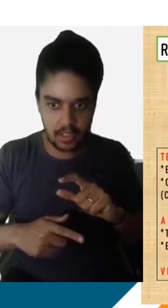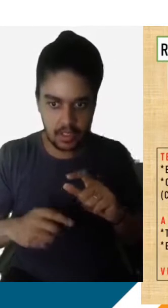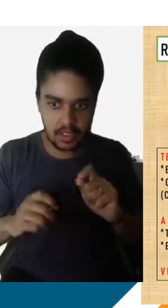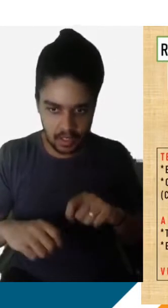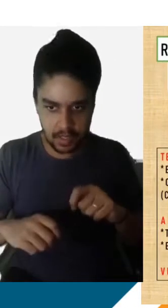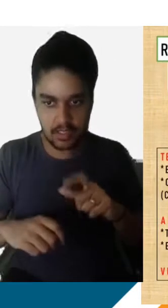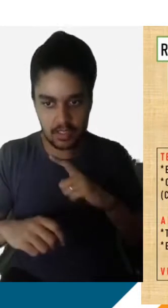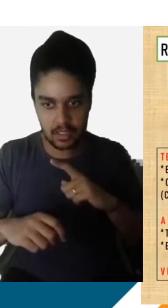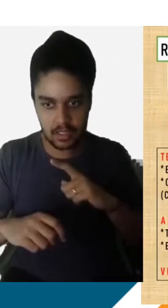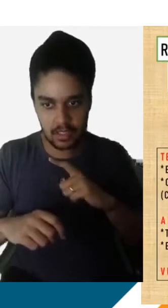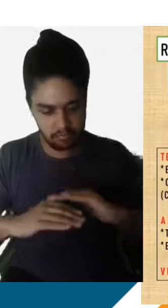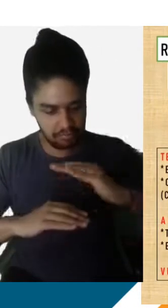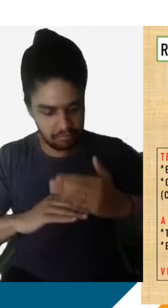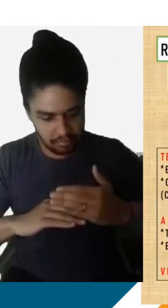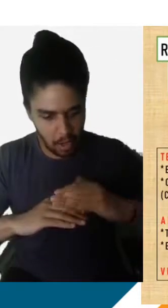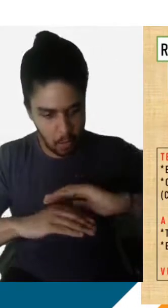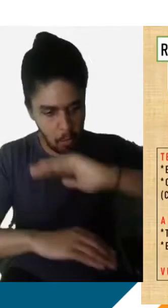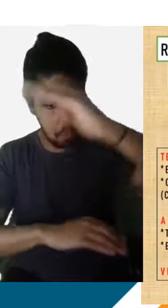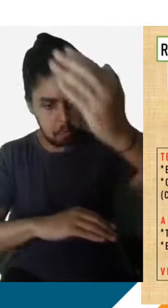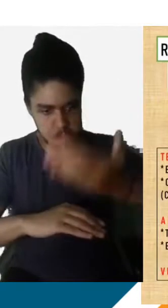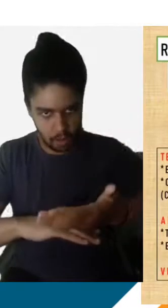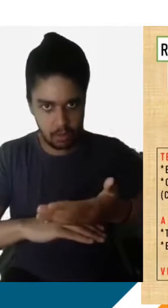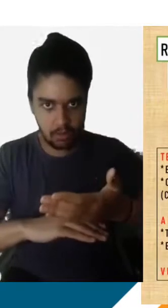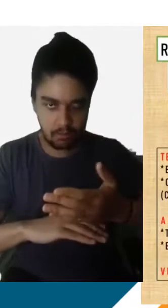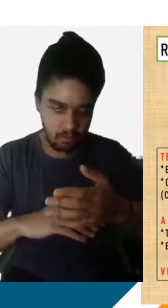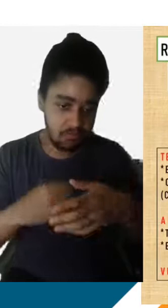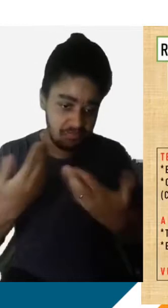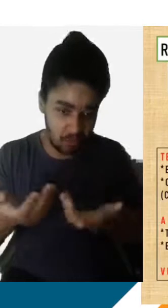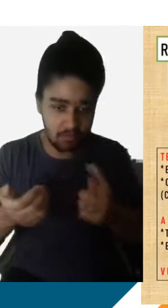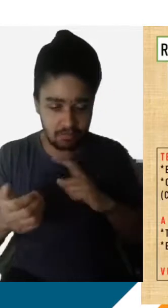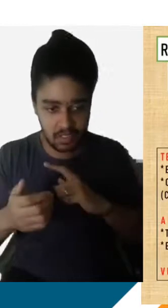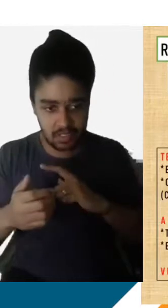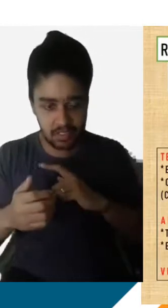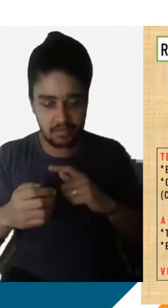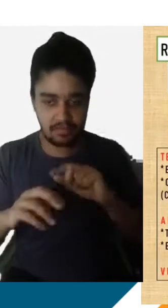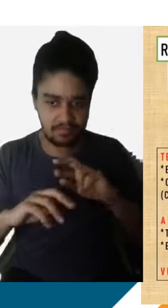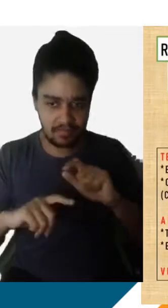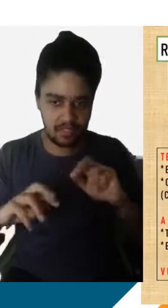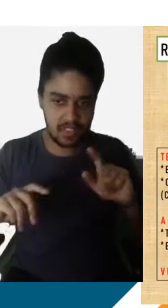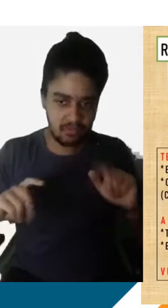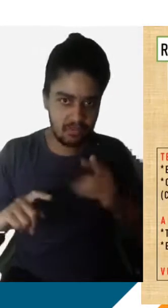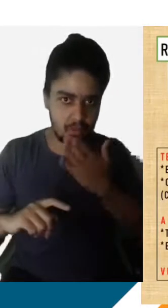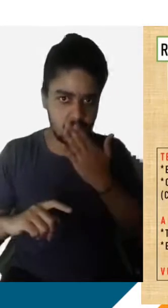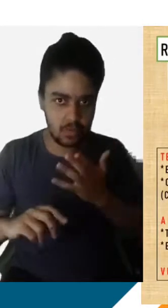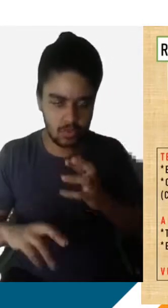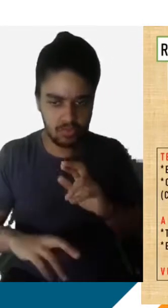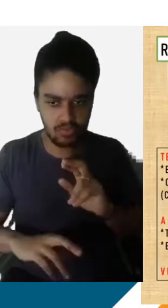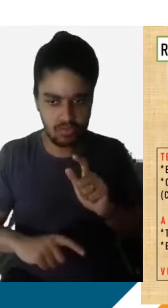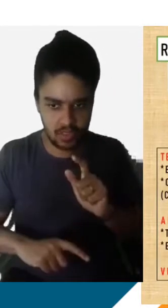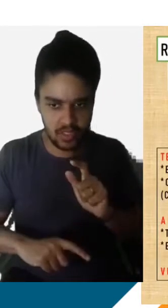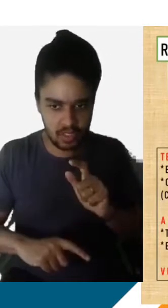Uma paisagem pode ter um relevo mais baixo, mais alto, ou seja, existem fisionomias